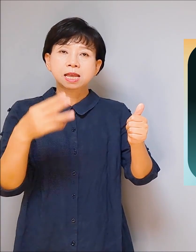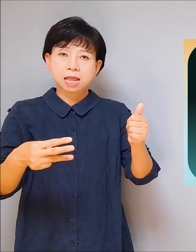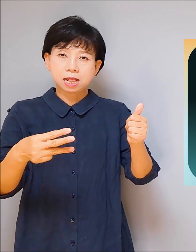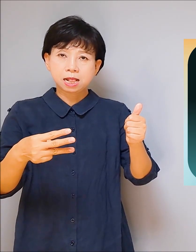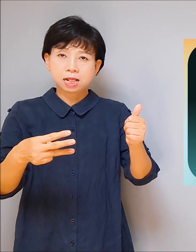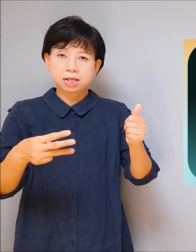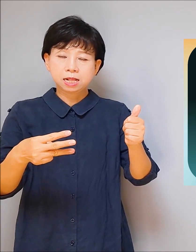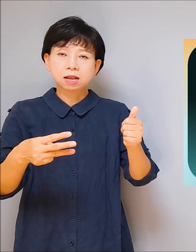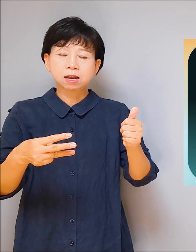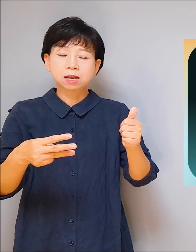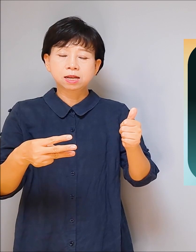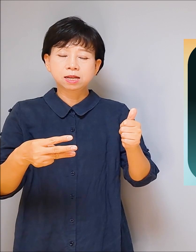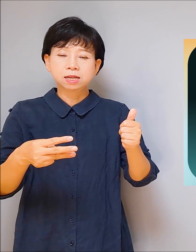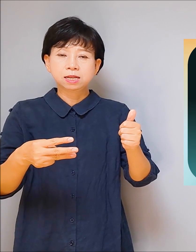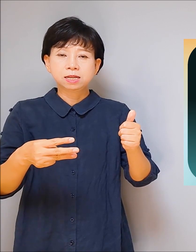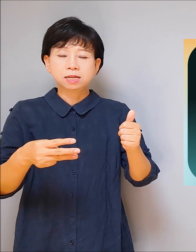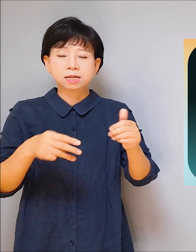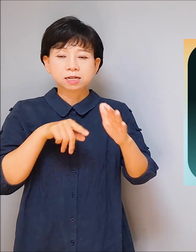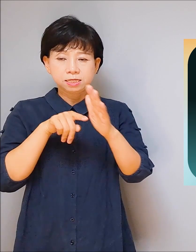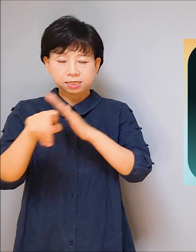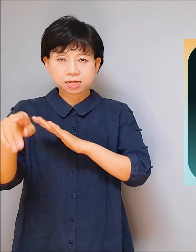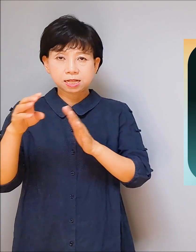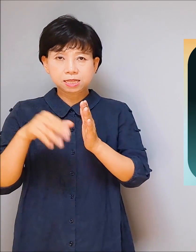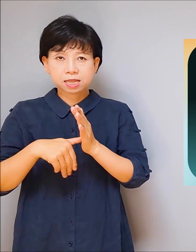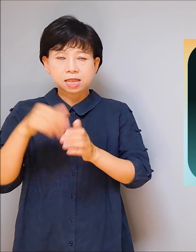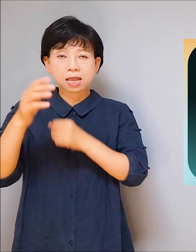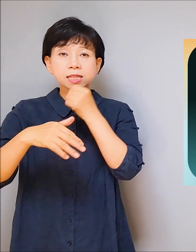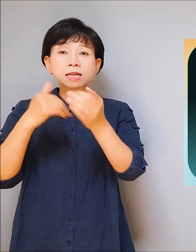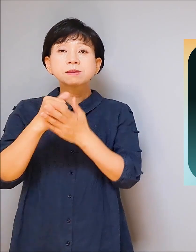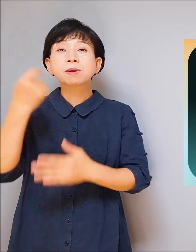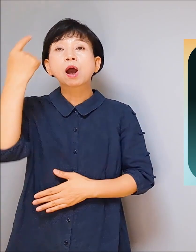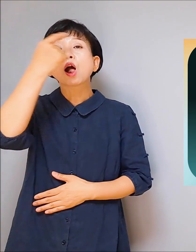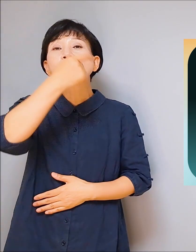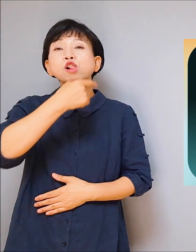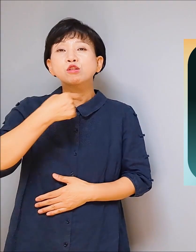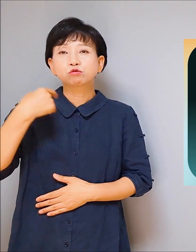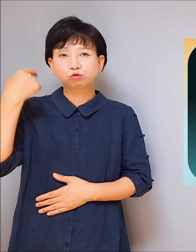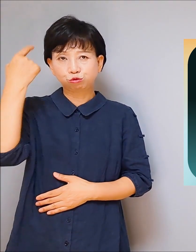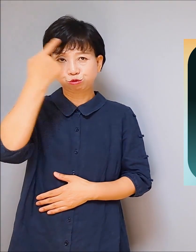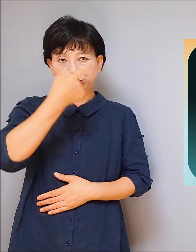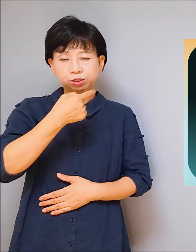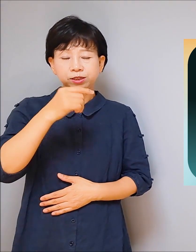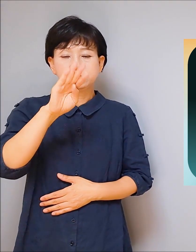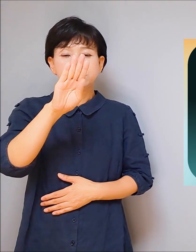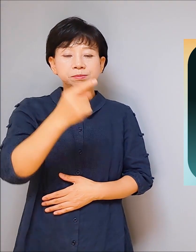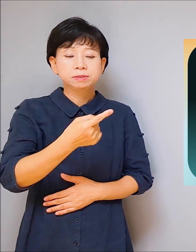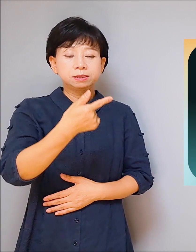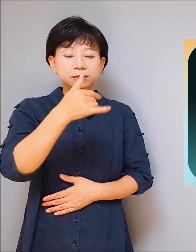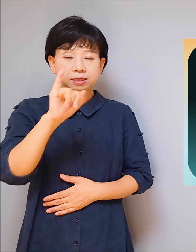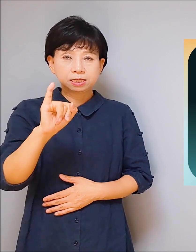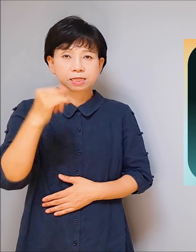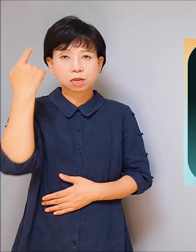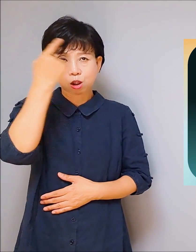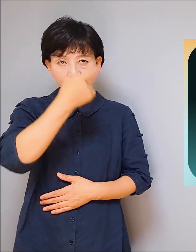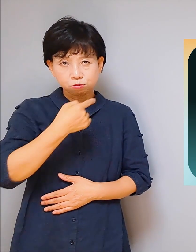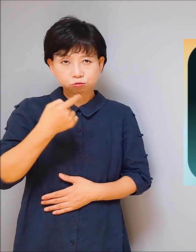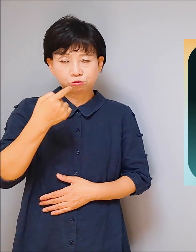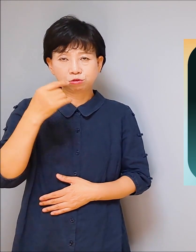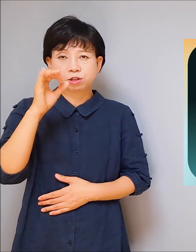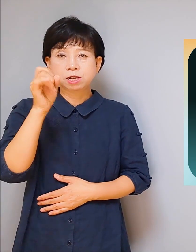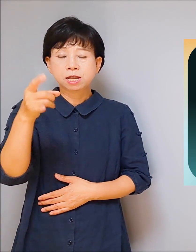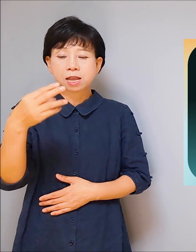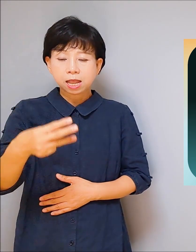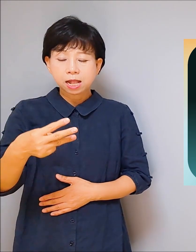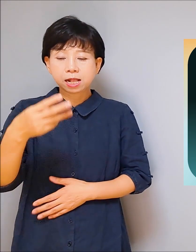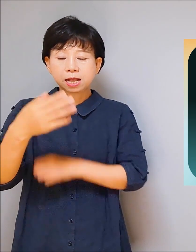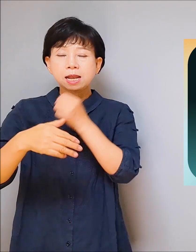하나님의 얼굴이라는 뜻이에요. 파님, 얼굴이라는 뜻이에요. 엘은 하나님이잖아요. 그러니까 하나님을 대면해서